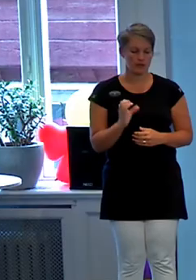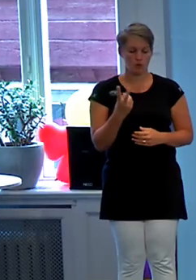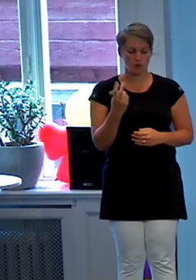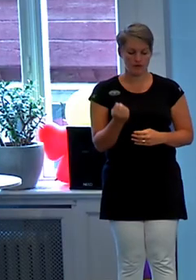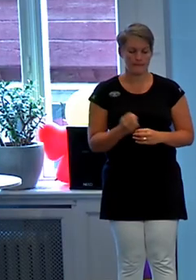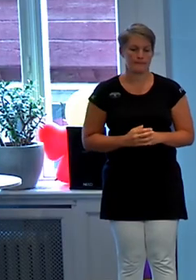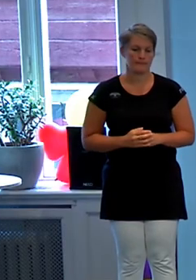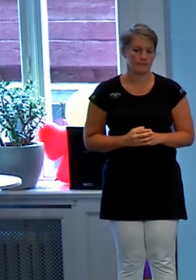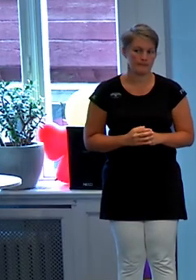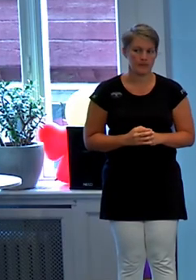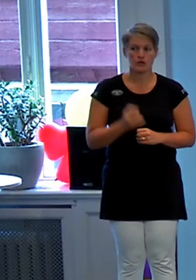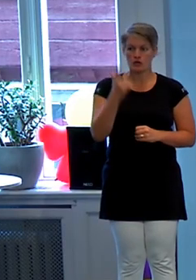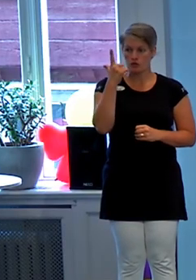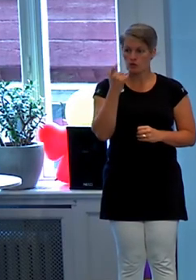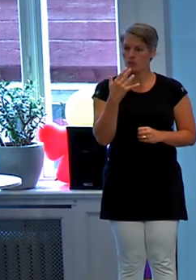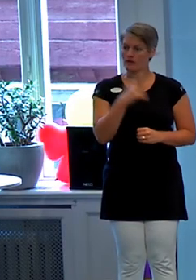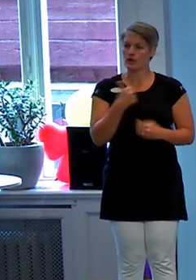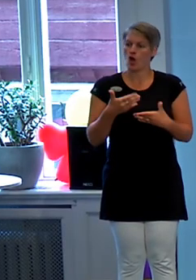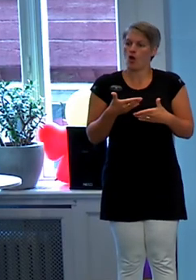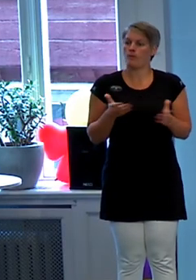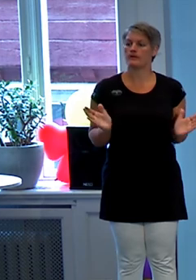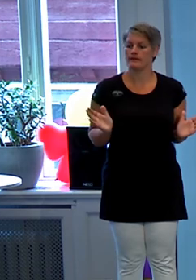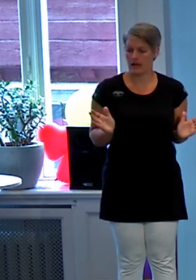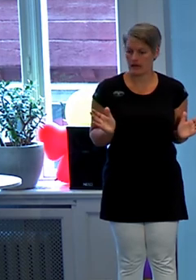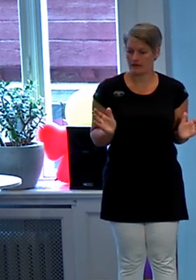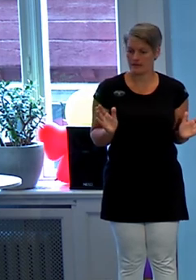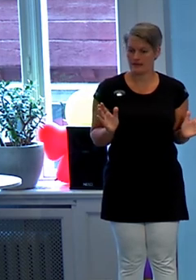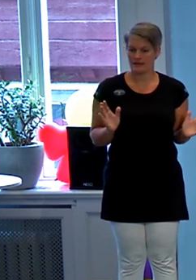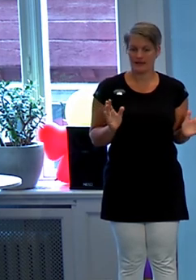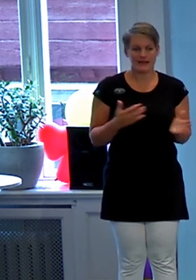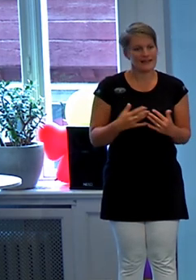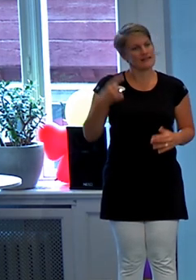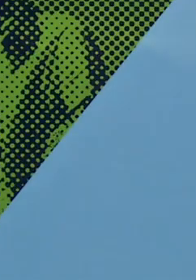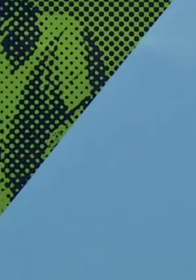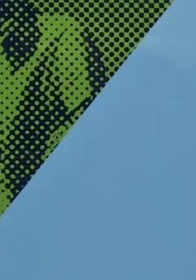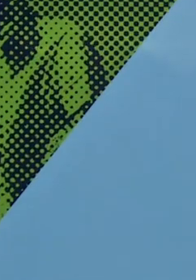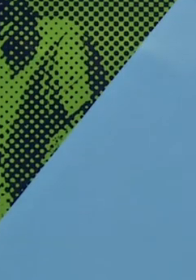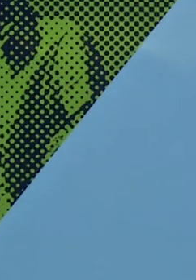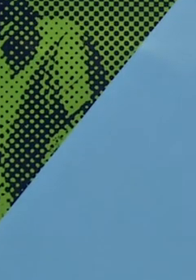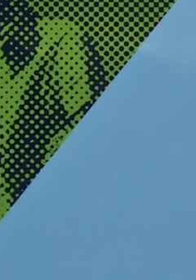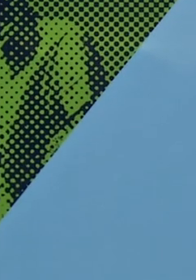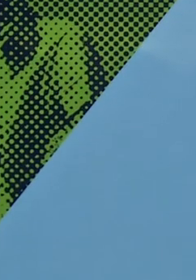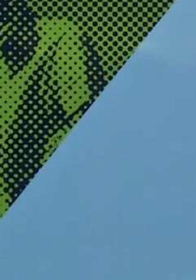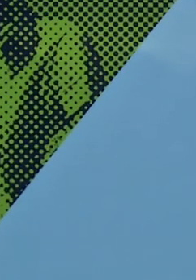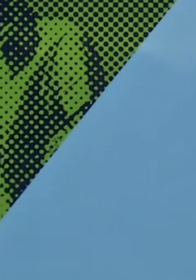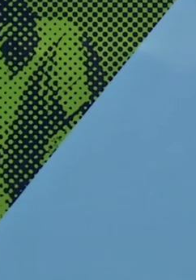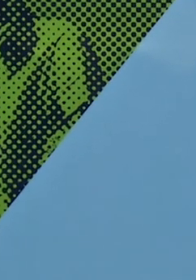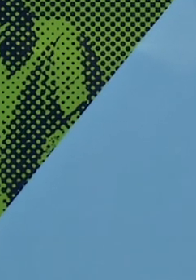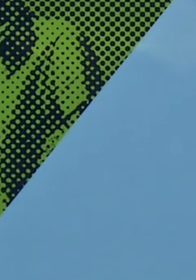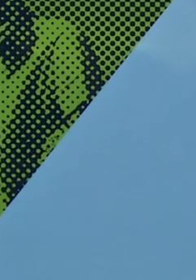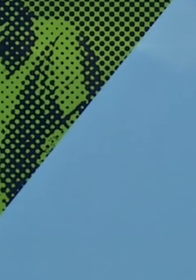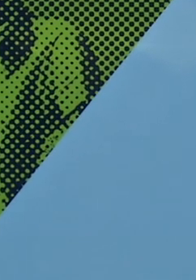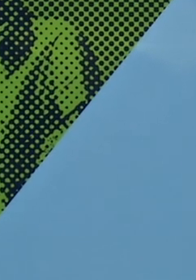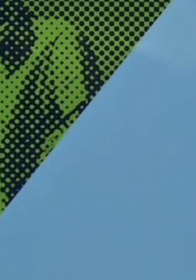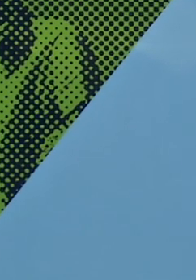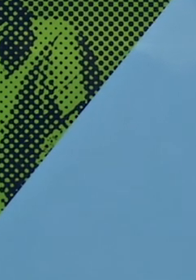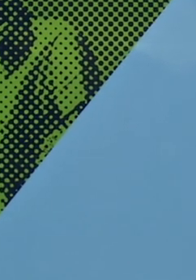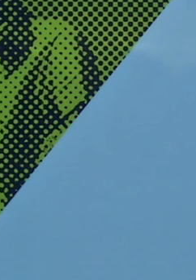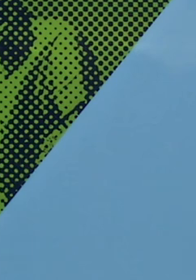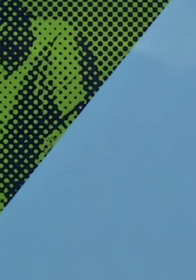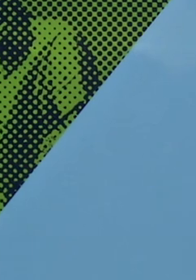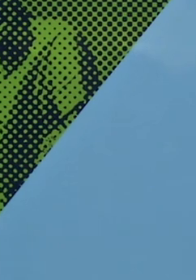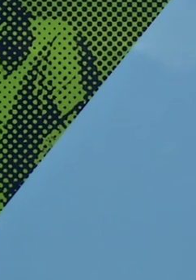helt rätt att vi är öppna också, att vi inte tänker provinciellt, att vi tänker lite mer globalt och att vi ser